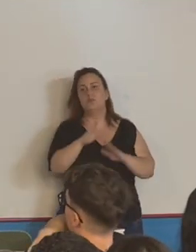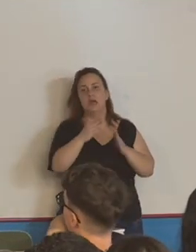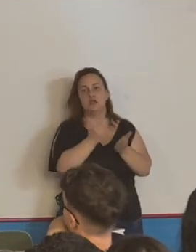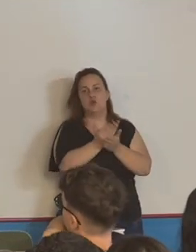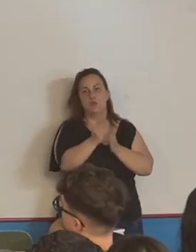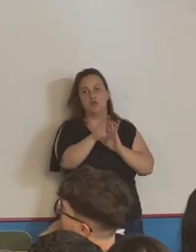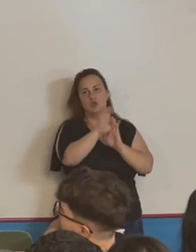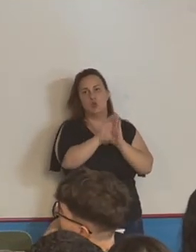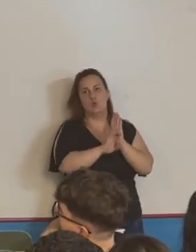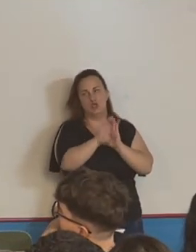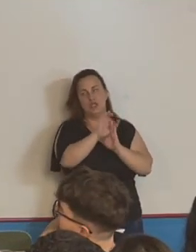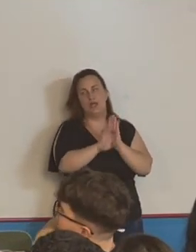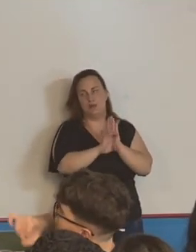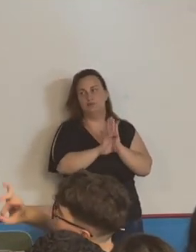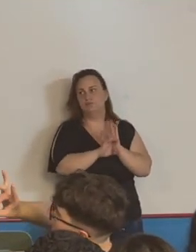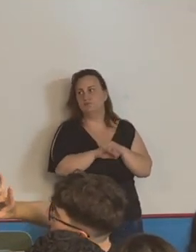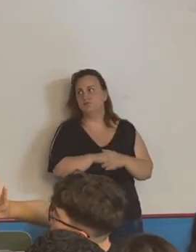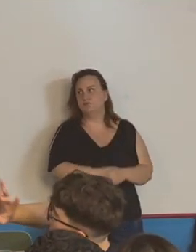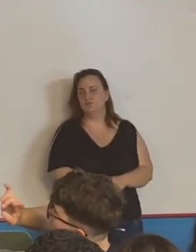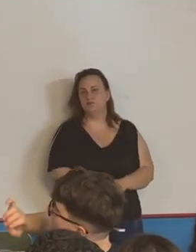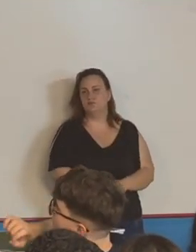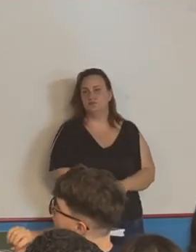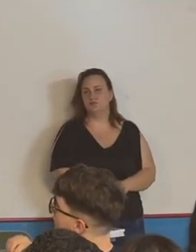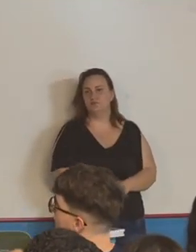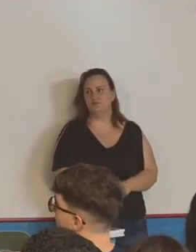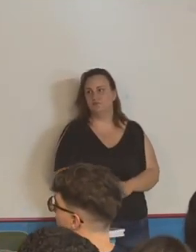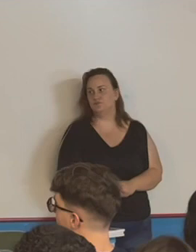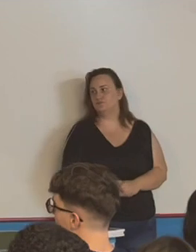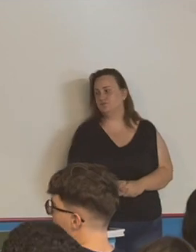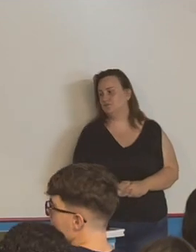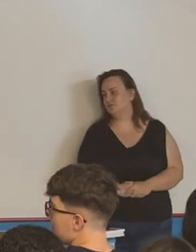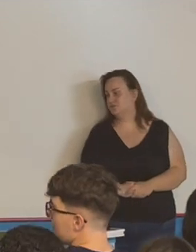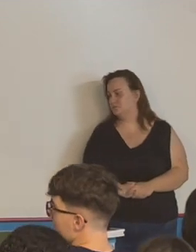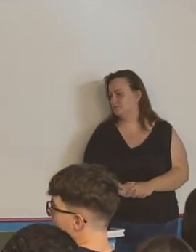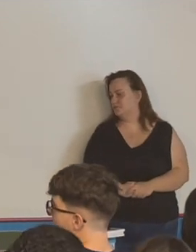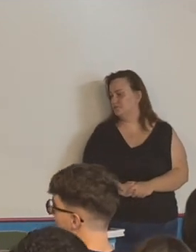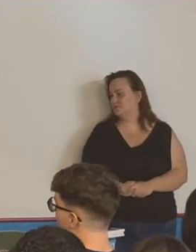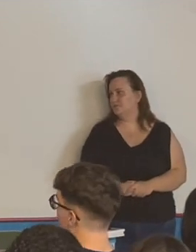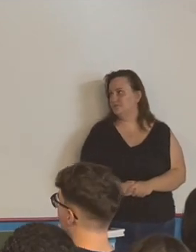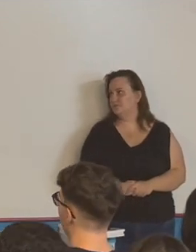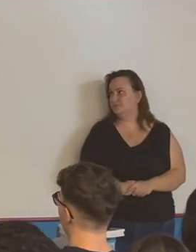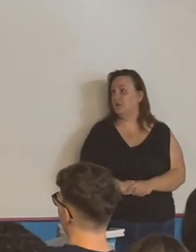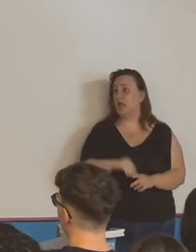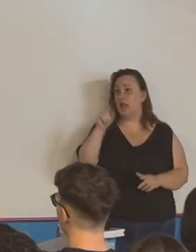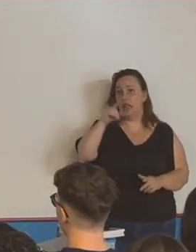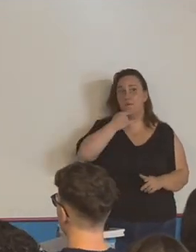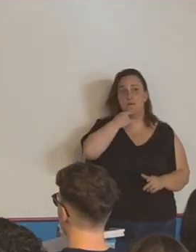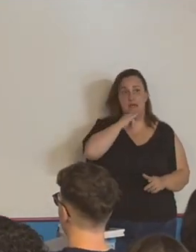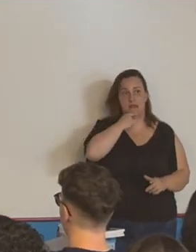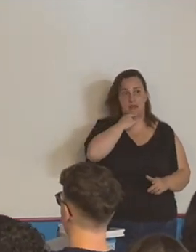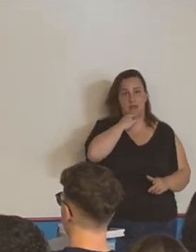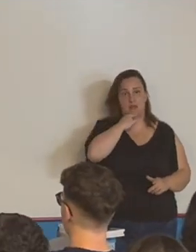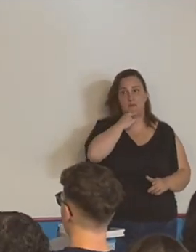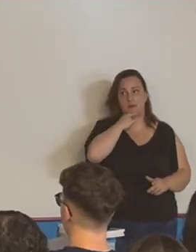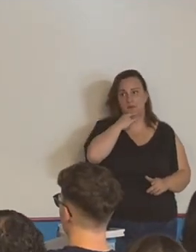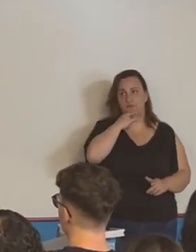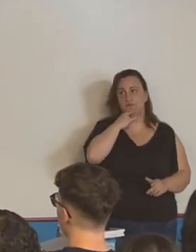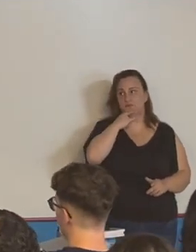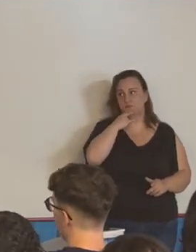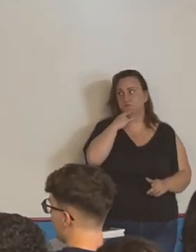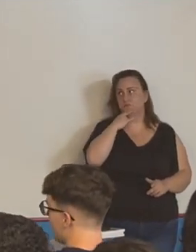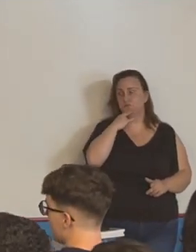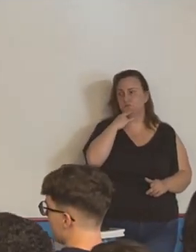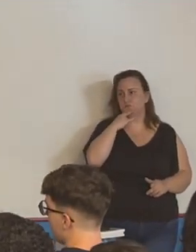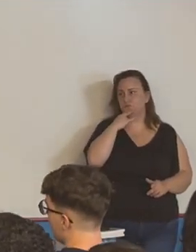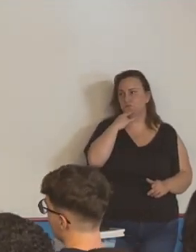Tipo, só um minutinho. O edital de Piracicaba que eu participei, se pegar,